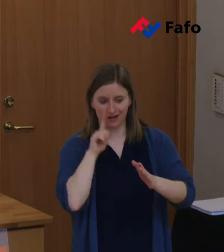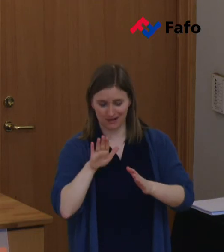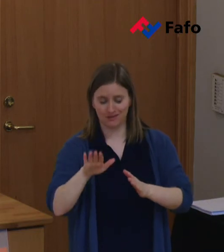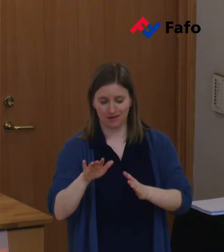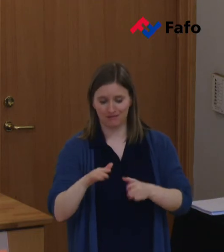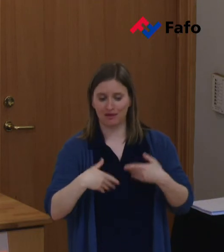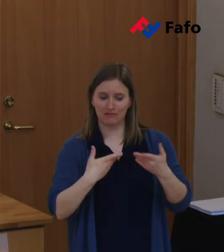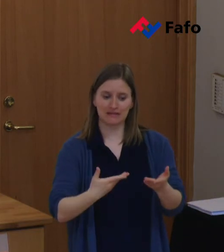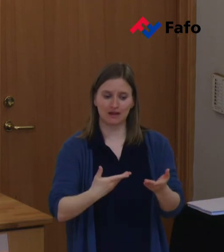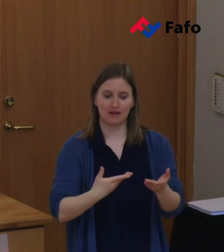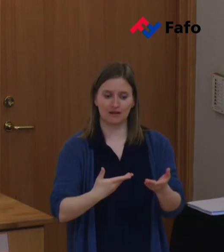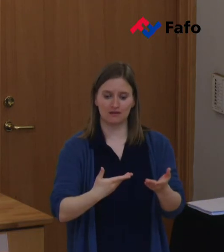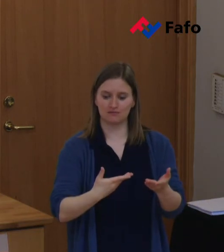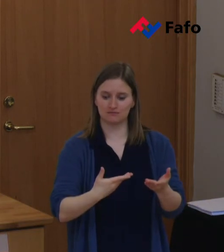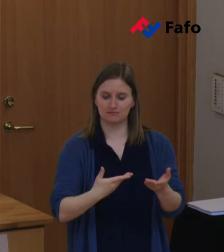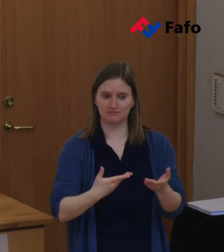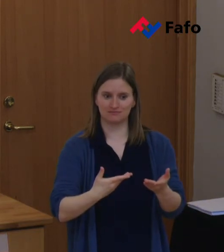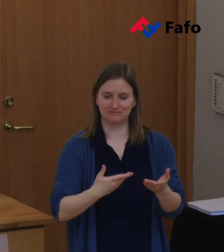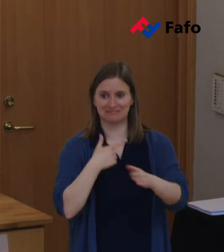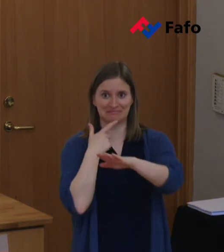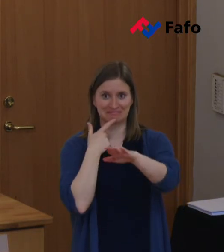altså, behovet for